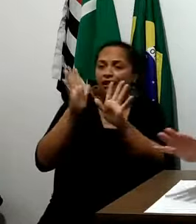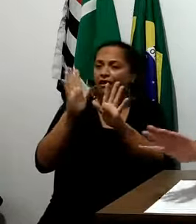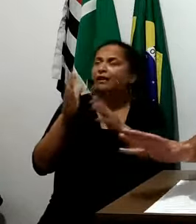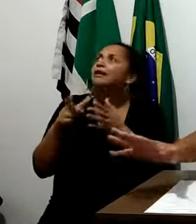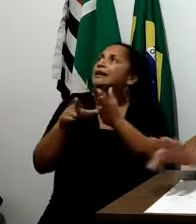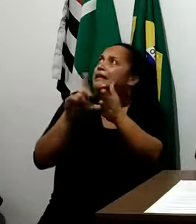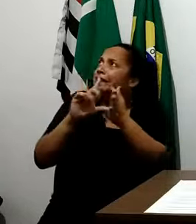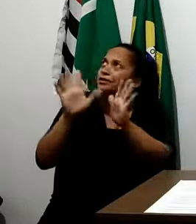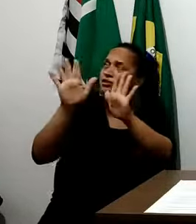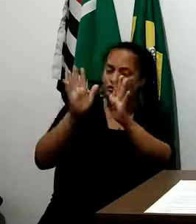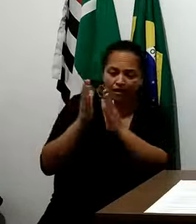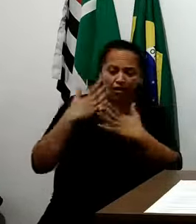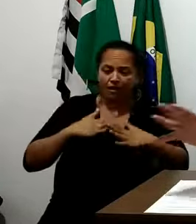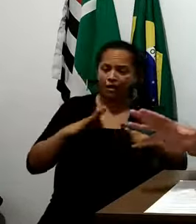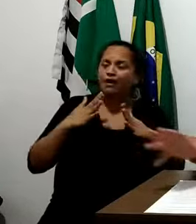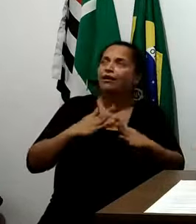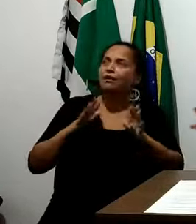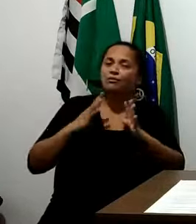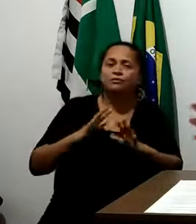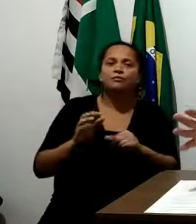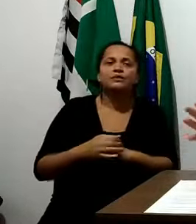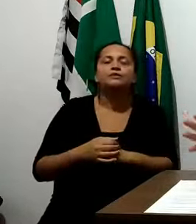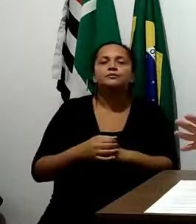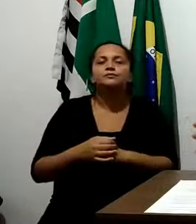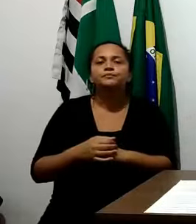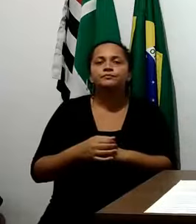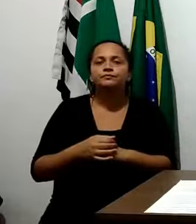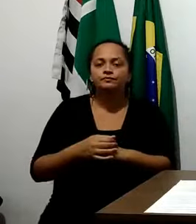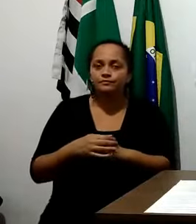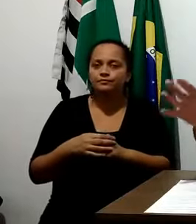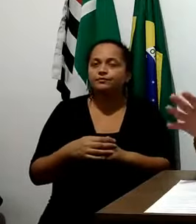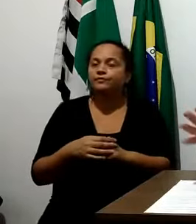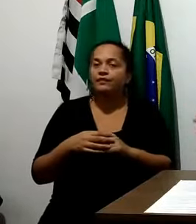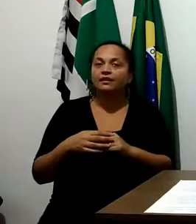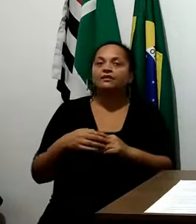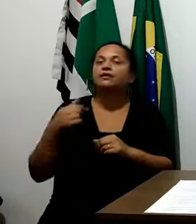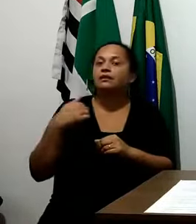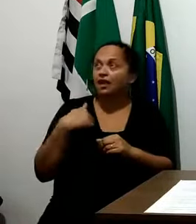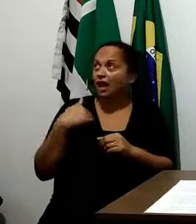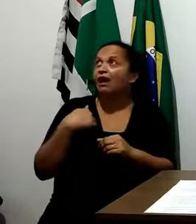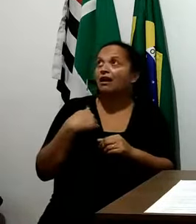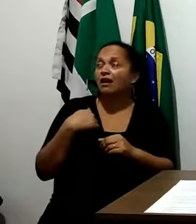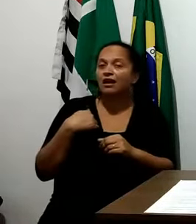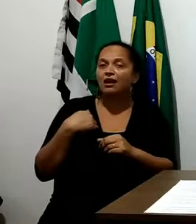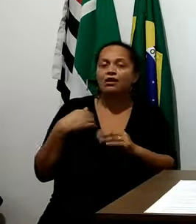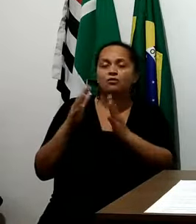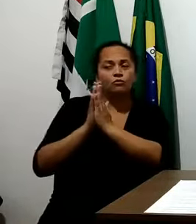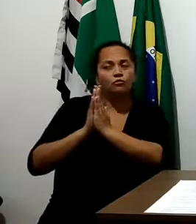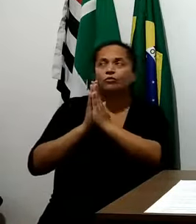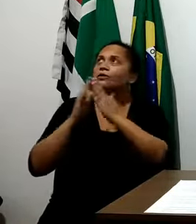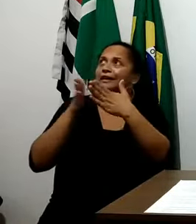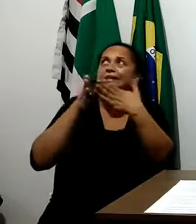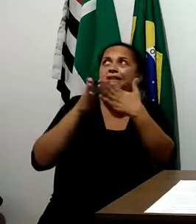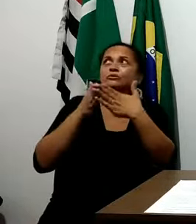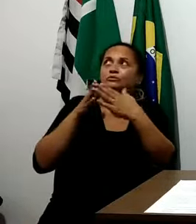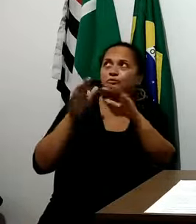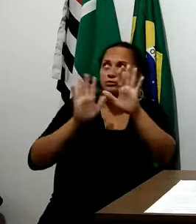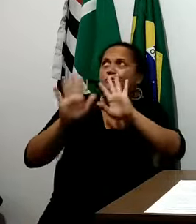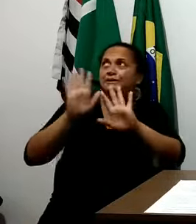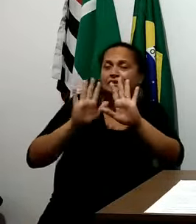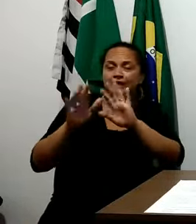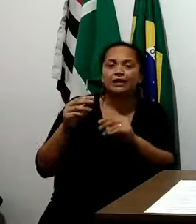antes de lançar esse ramo, antes de lançar isso que não está dando fruto fora, deixe que eu vou tratar. Deixe que eu